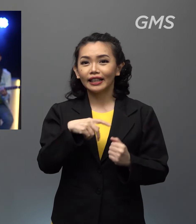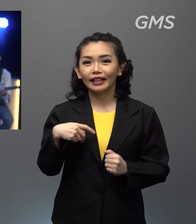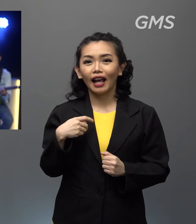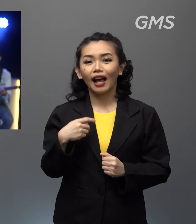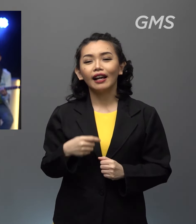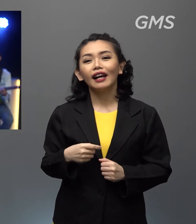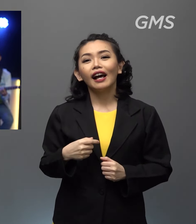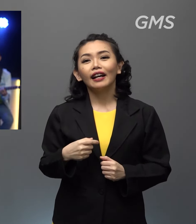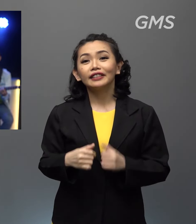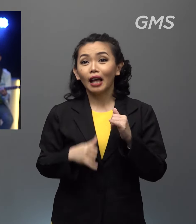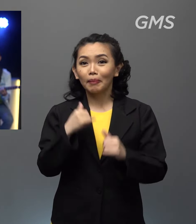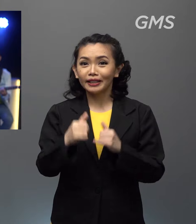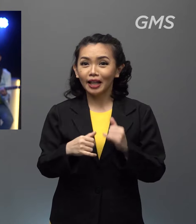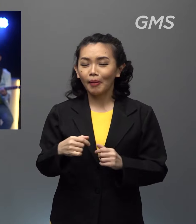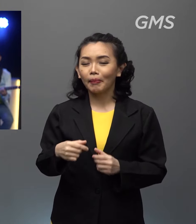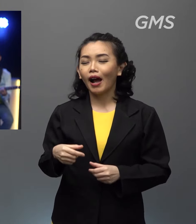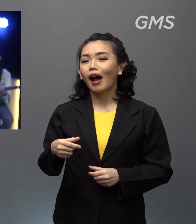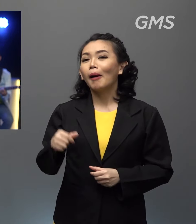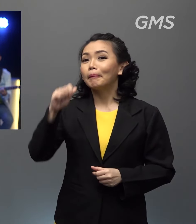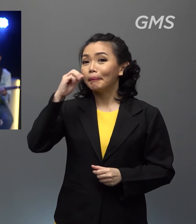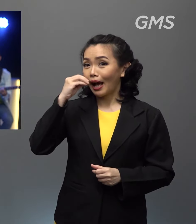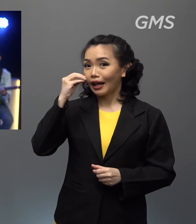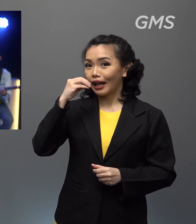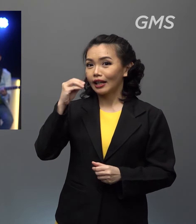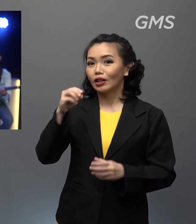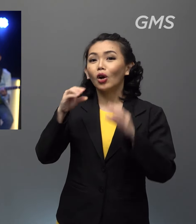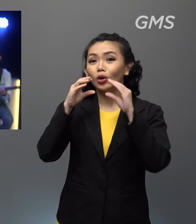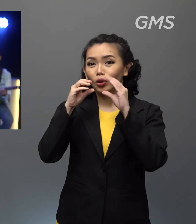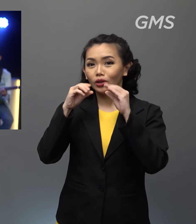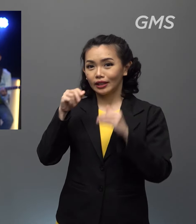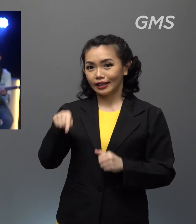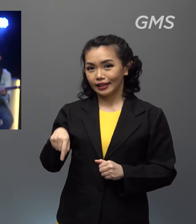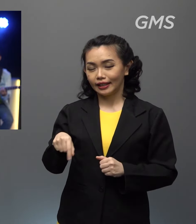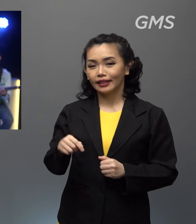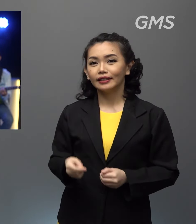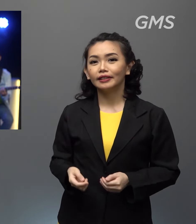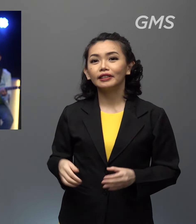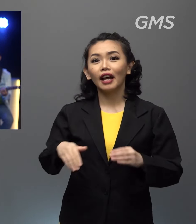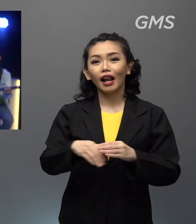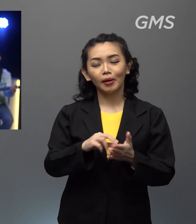tangan kita ini sebagai lambang tubuh Kristus di dalam nama Tuhan Yesus.